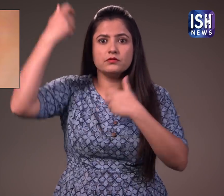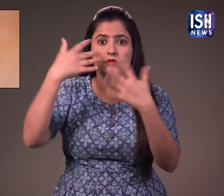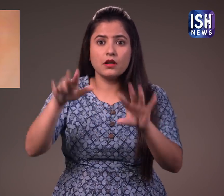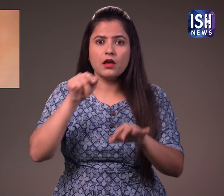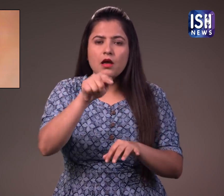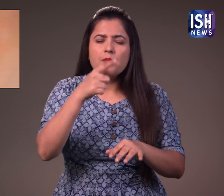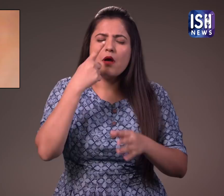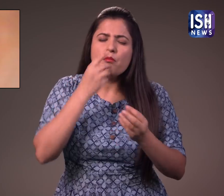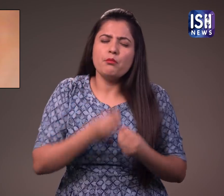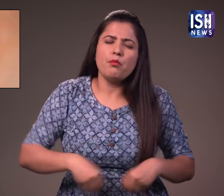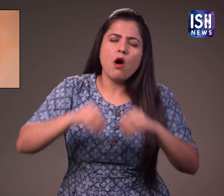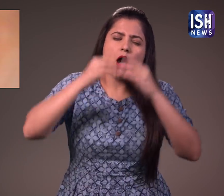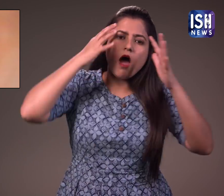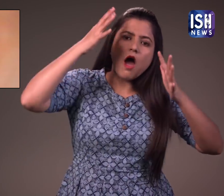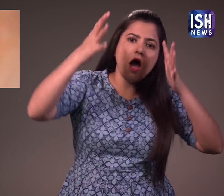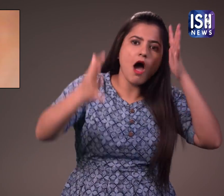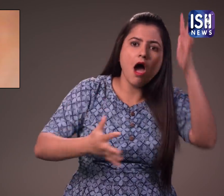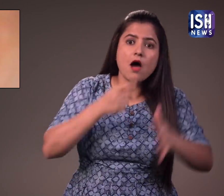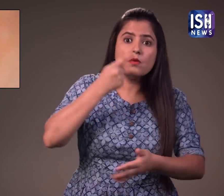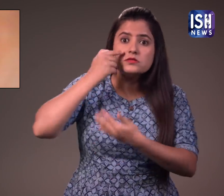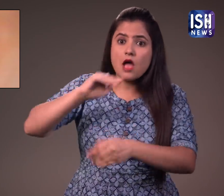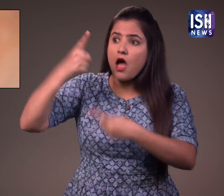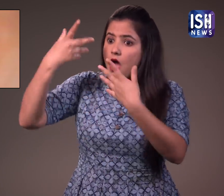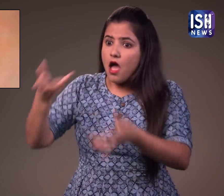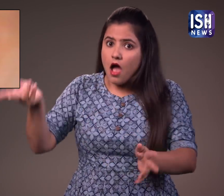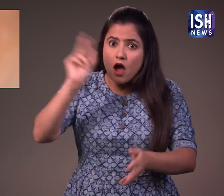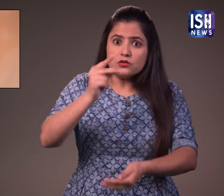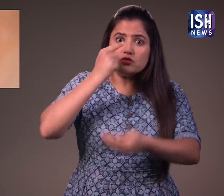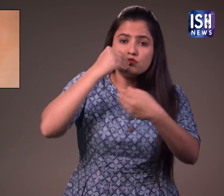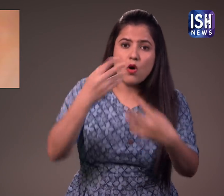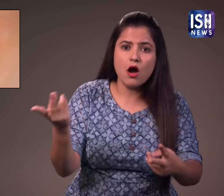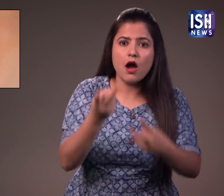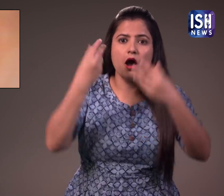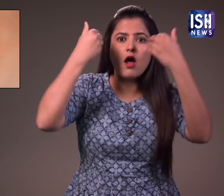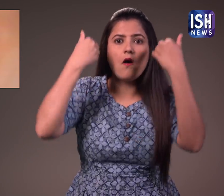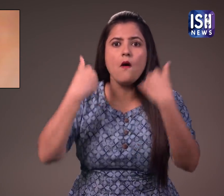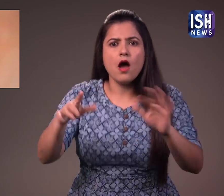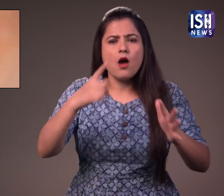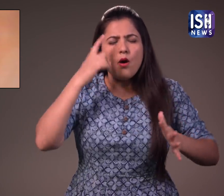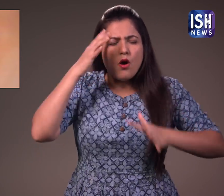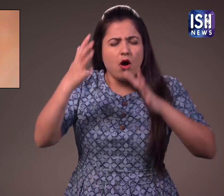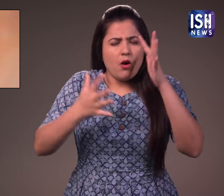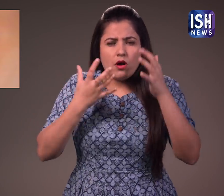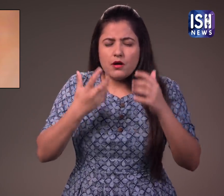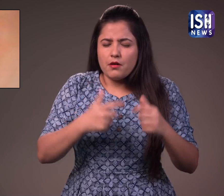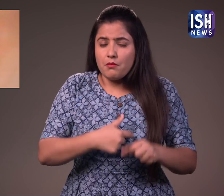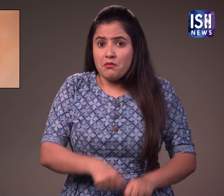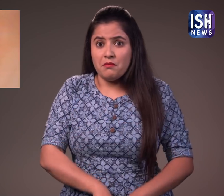उनके बेटे की मौत और बाद में उनकी बेटी के आत्महत्या ने दोनों को पूरी तरह से तोड़ दिया